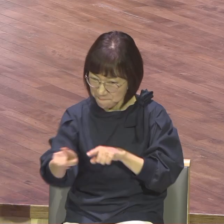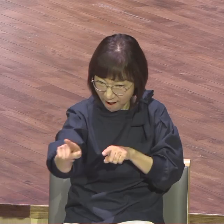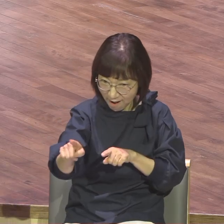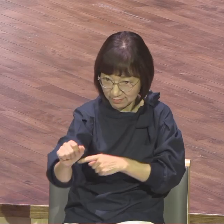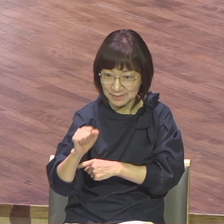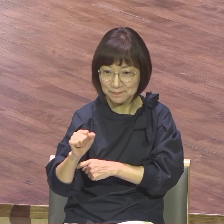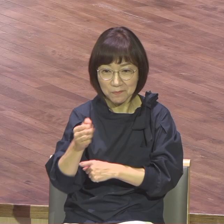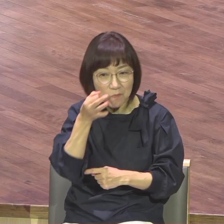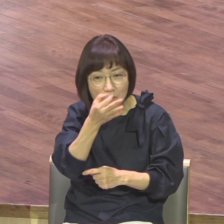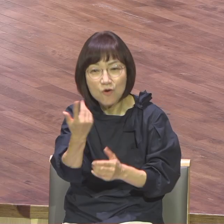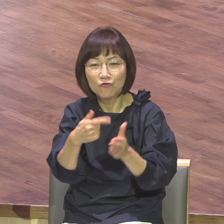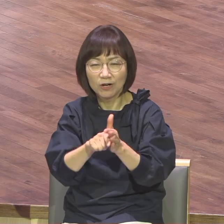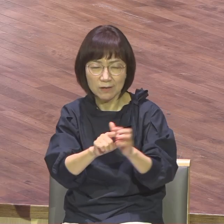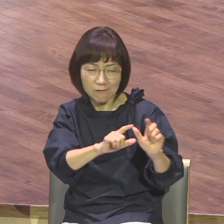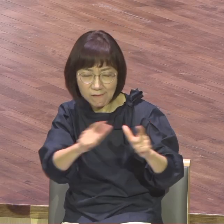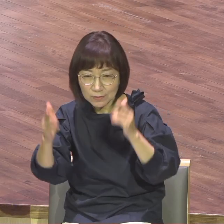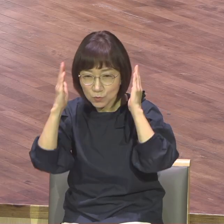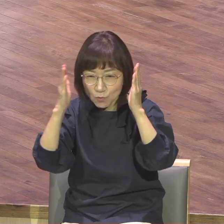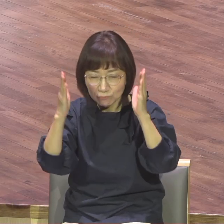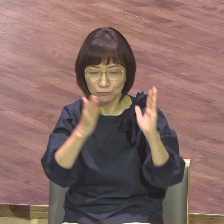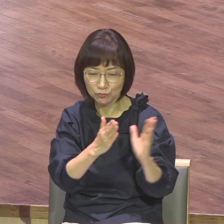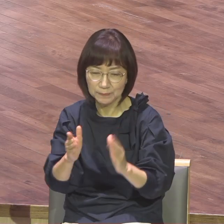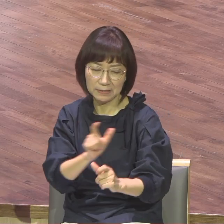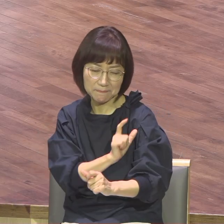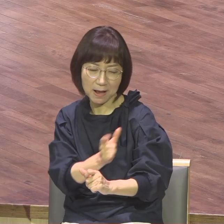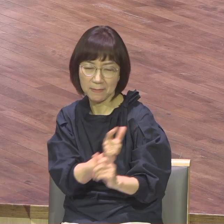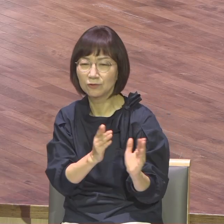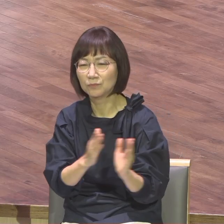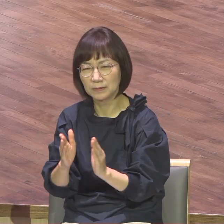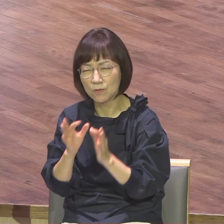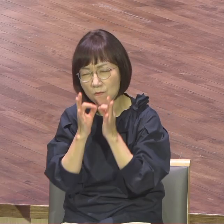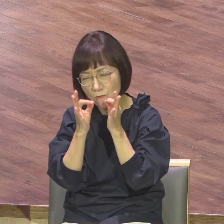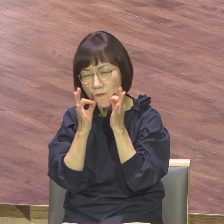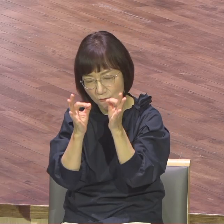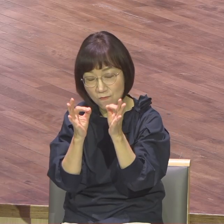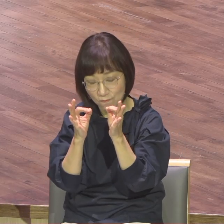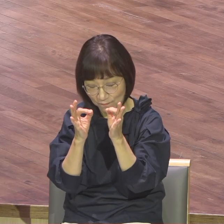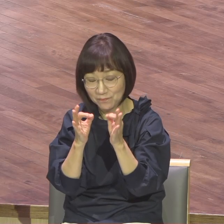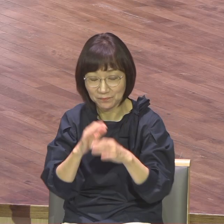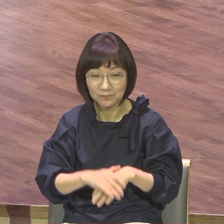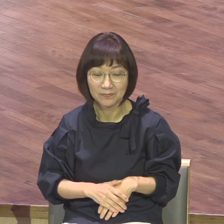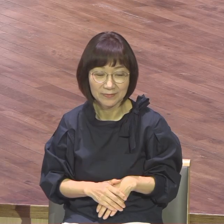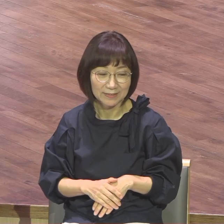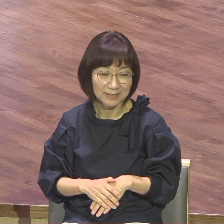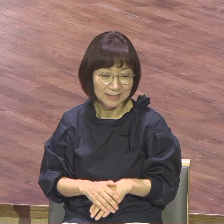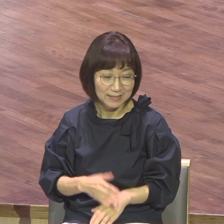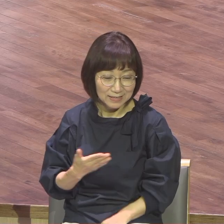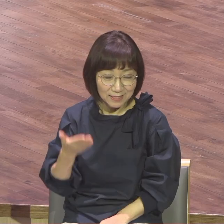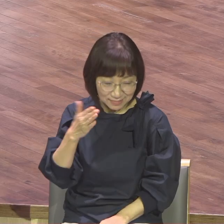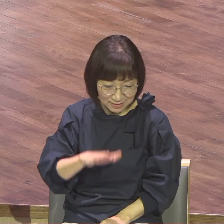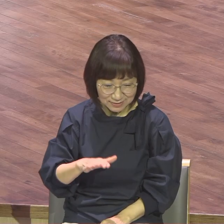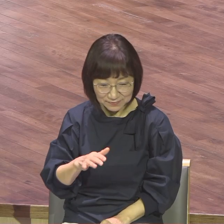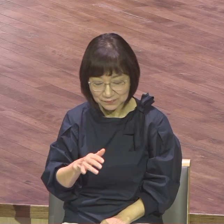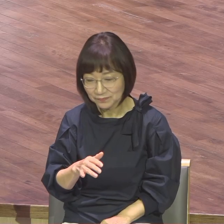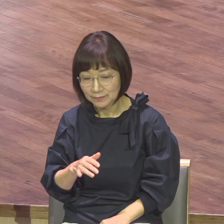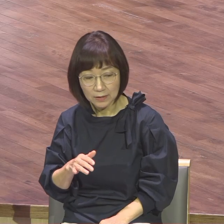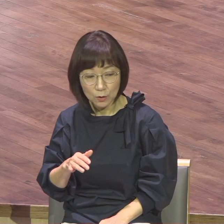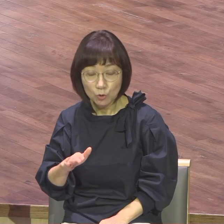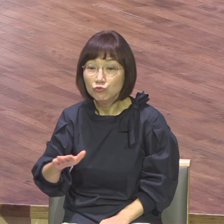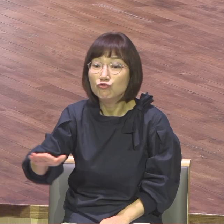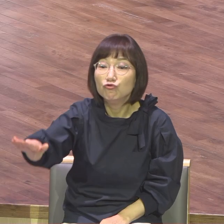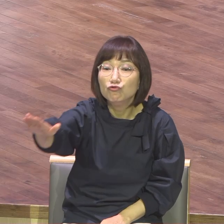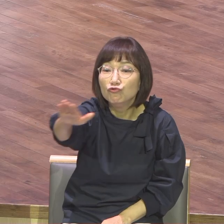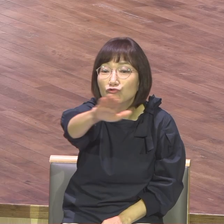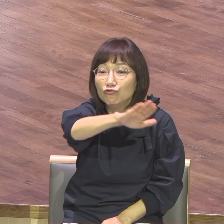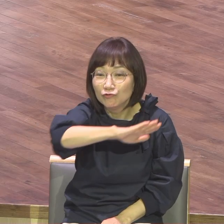그러한 성과를 올리기 위해서 부단한 노력들을 하는데 그런데 우리에게는요 이 하이